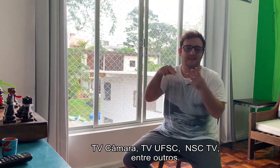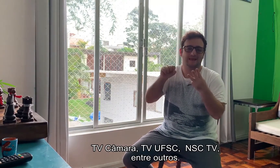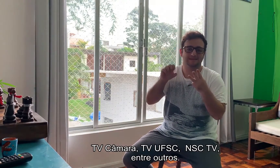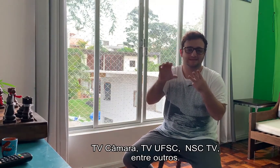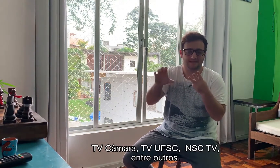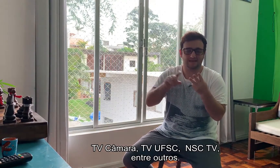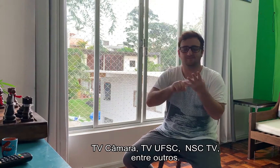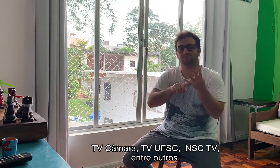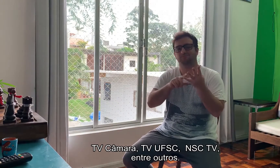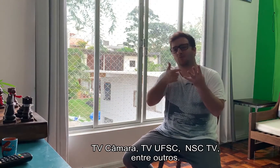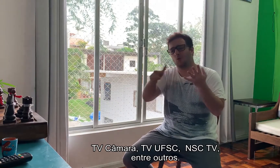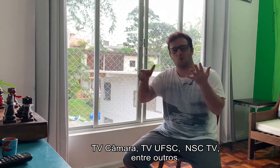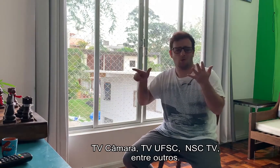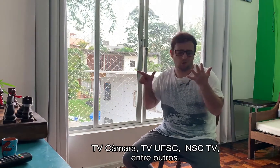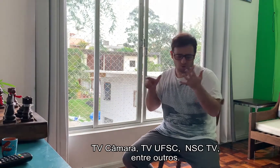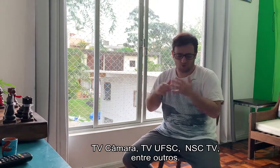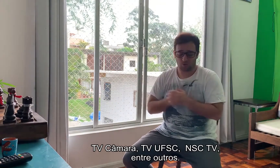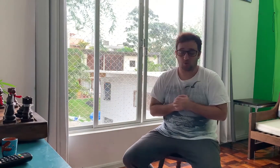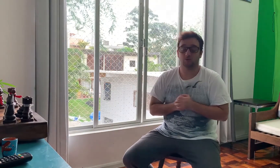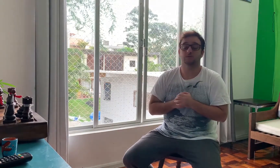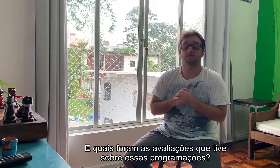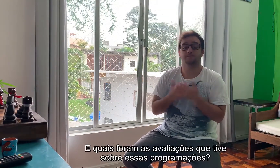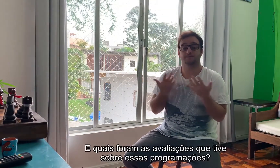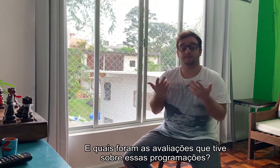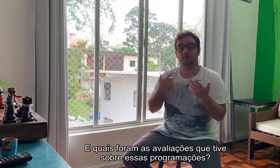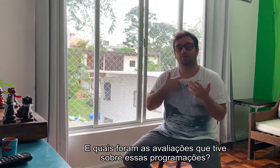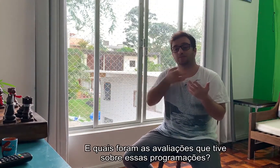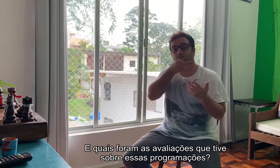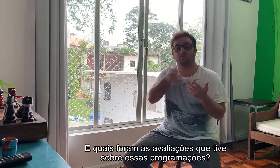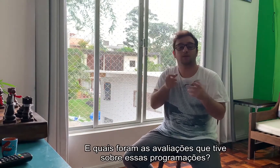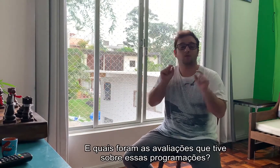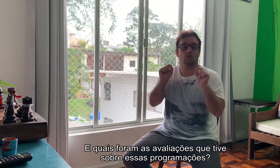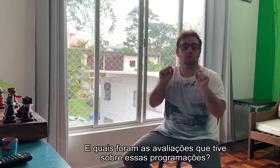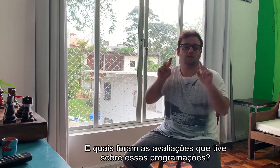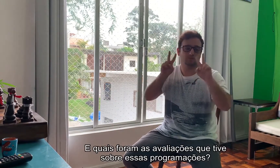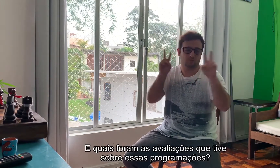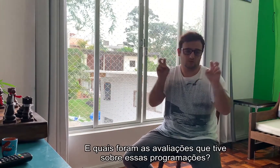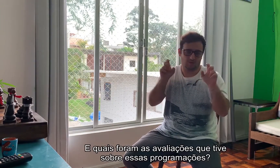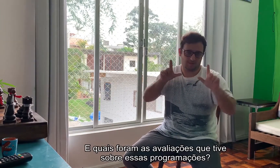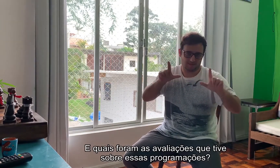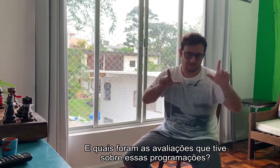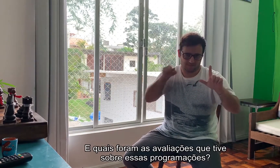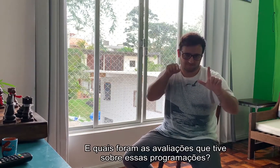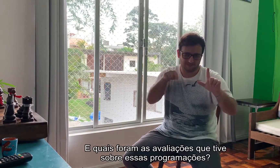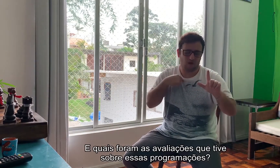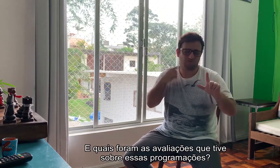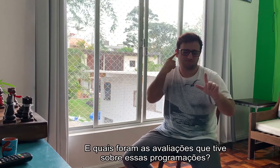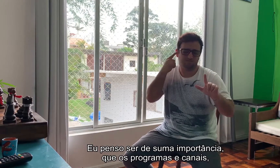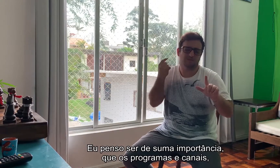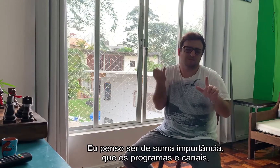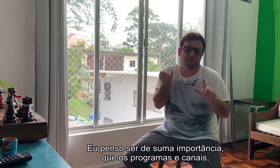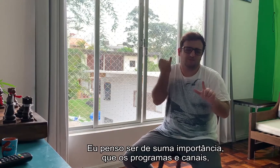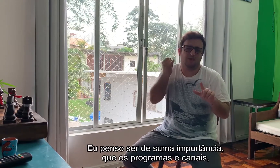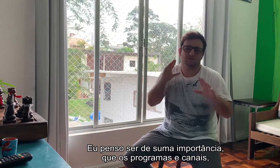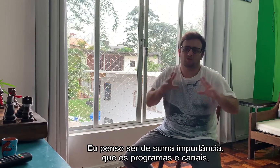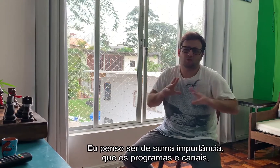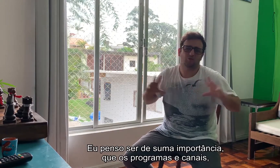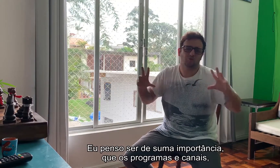NSC TV entre outros é e quais foram as avaliações que tive sobre essas programações eu